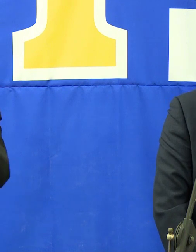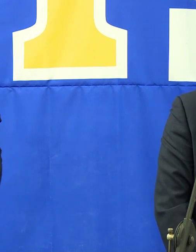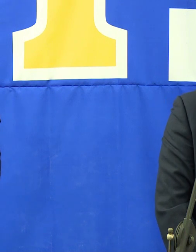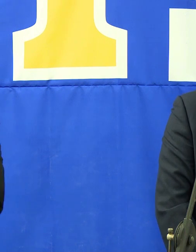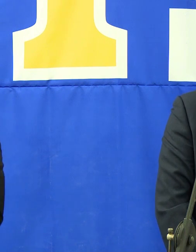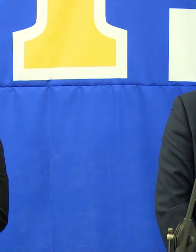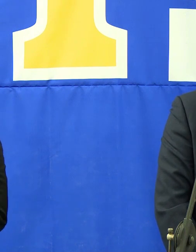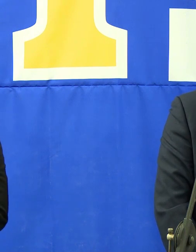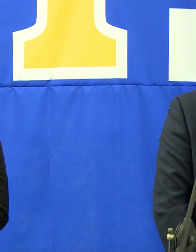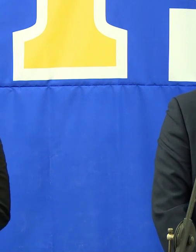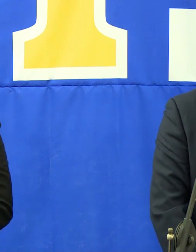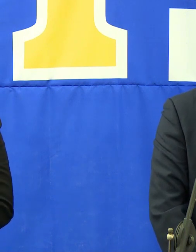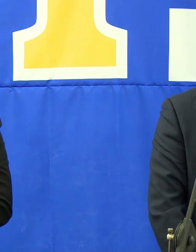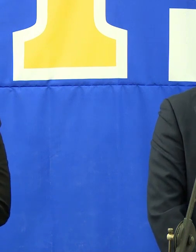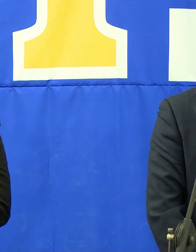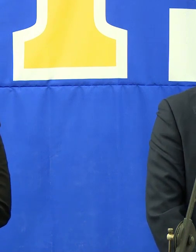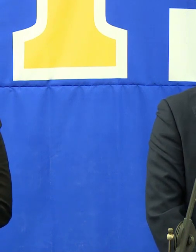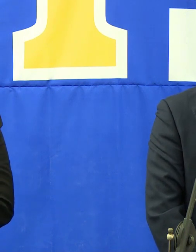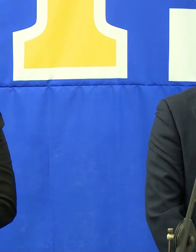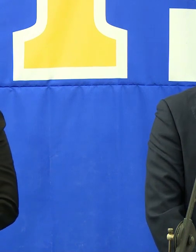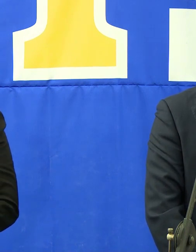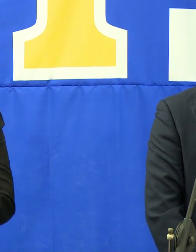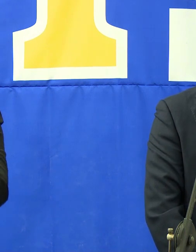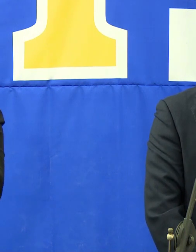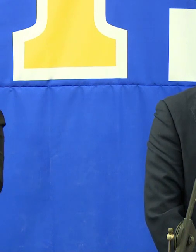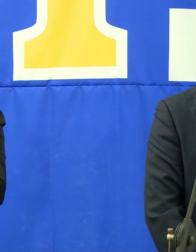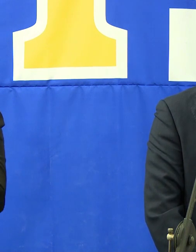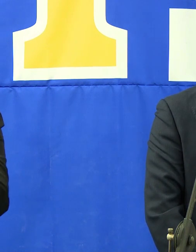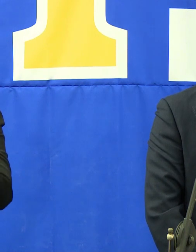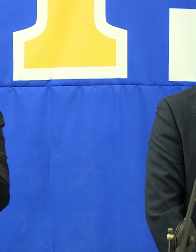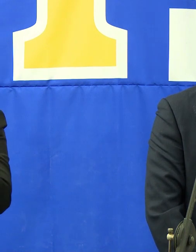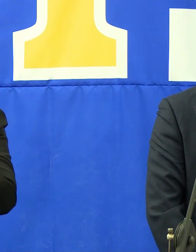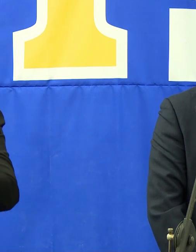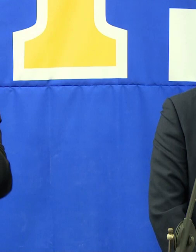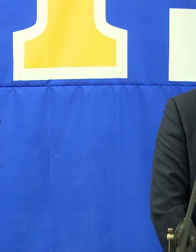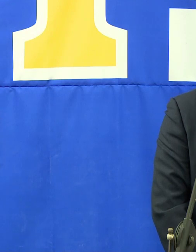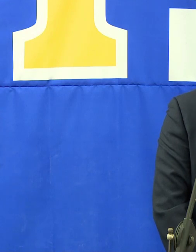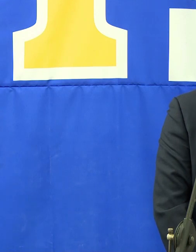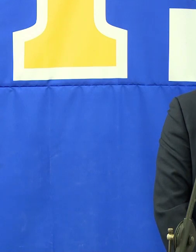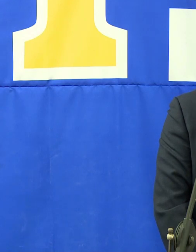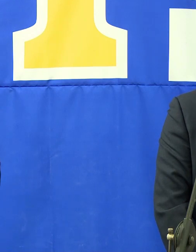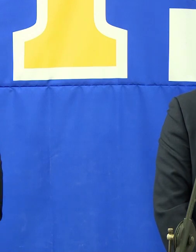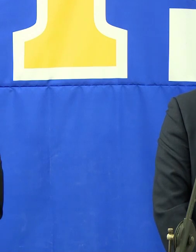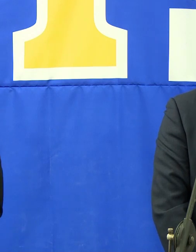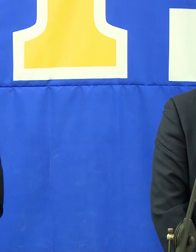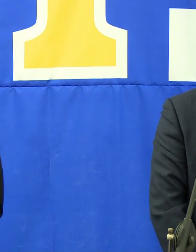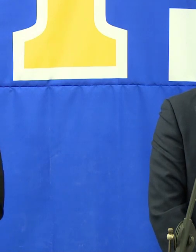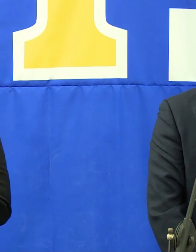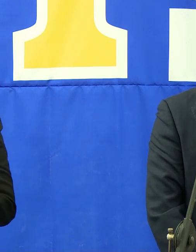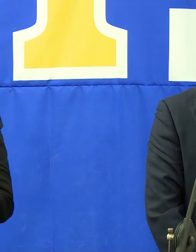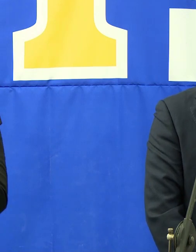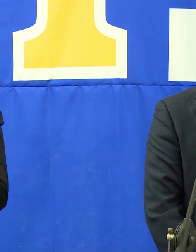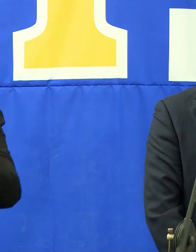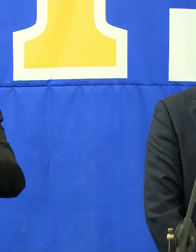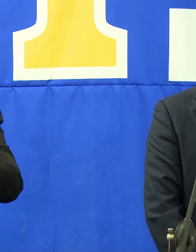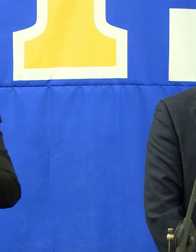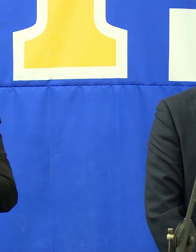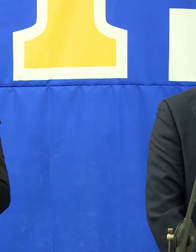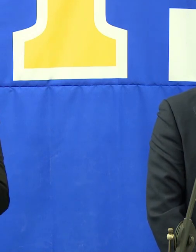그렇더라 또 입이 그렇더라 소통을 하는 모습을 보면서 진정한 우리 지방자치에